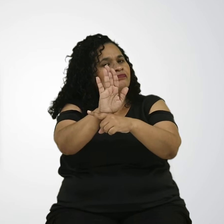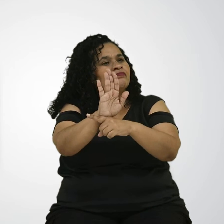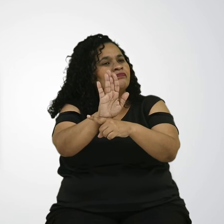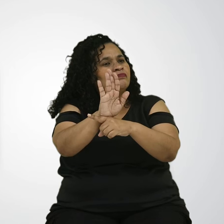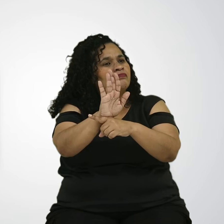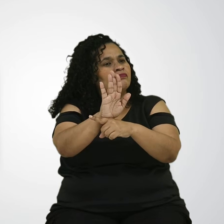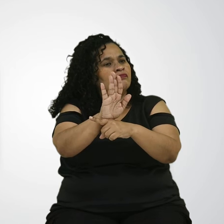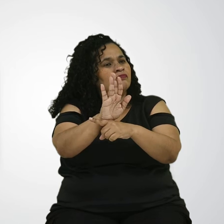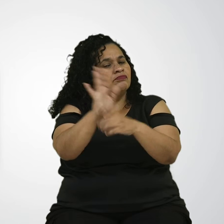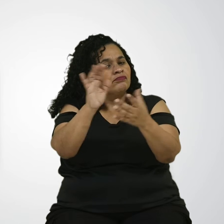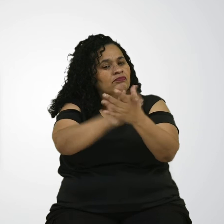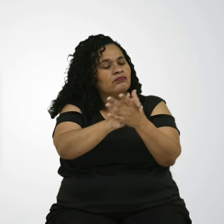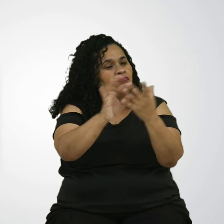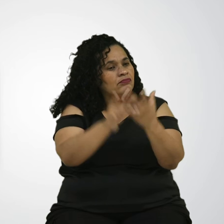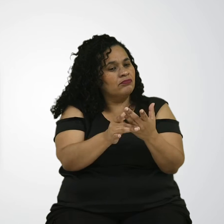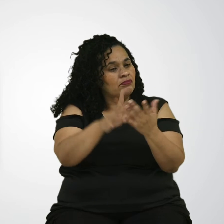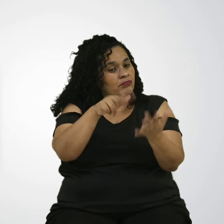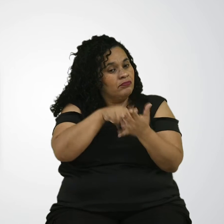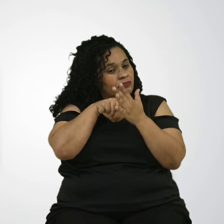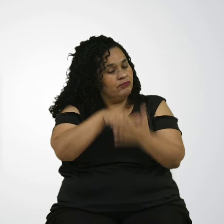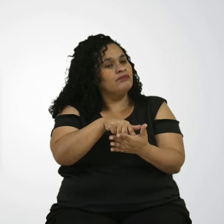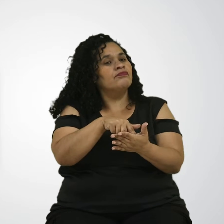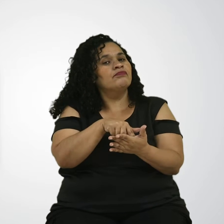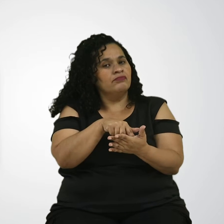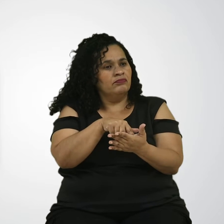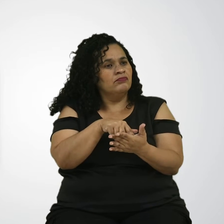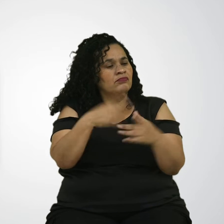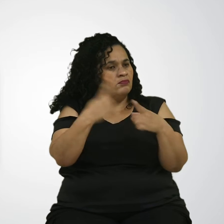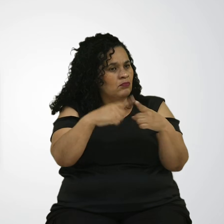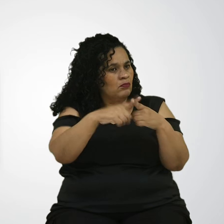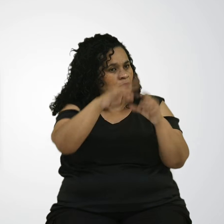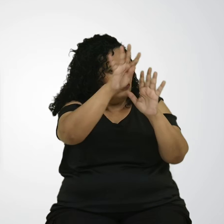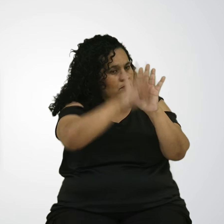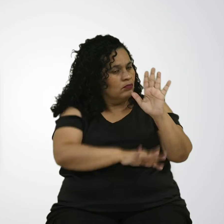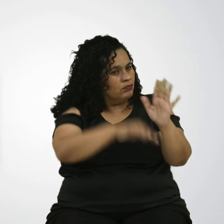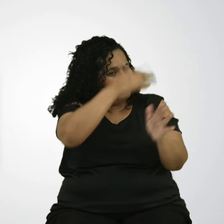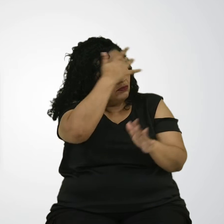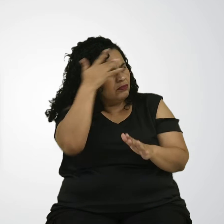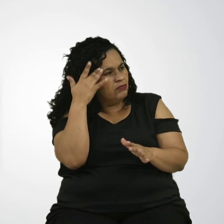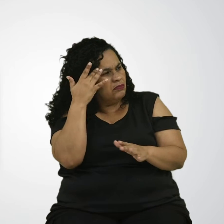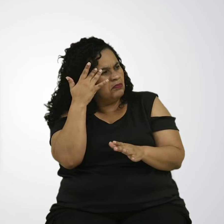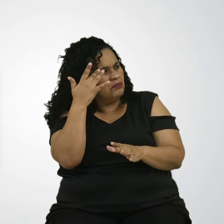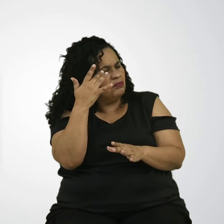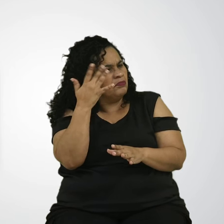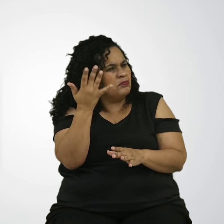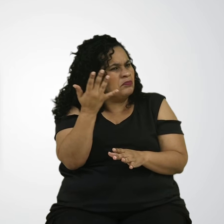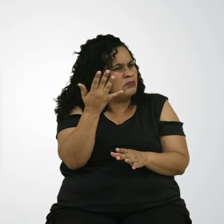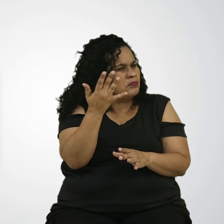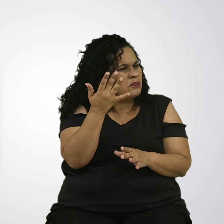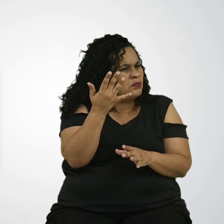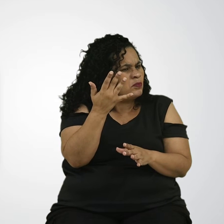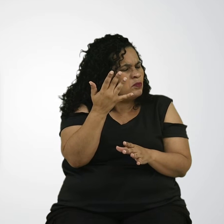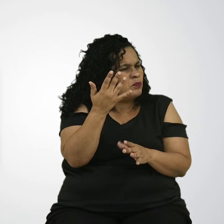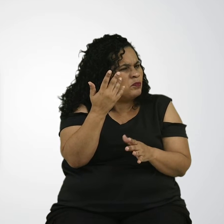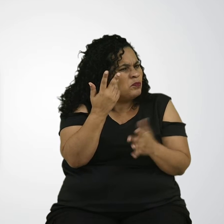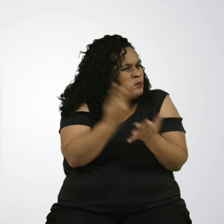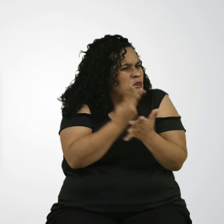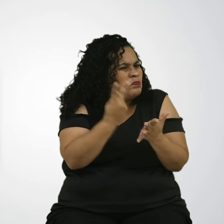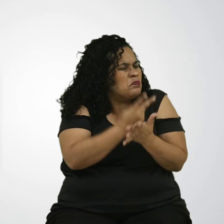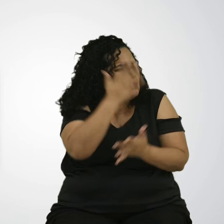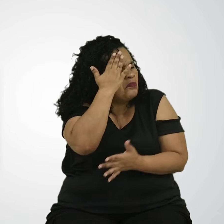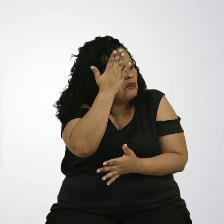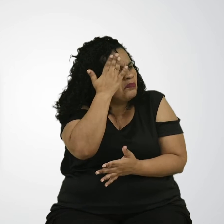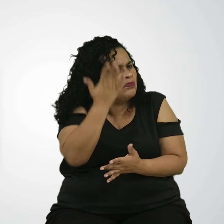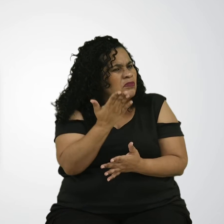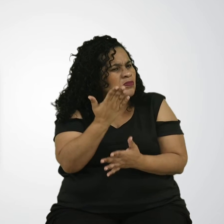mantidos, né? Verdade. Algumas conclusões errôneas do texto não têm ajudado a filhos a serem criados. Então, vamos tentar